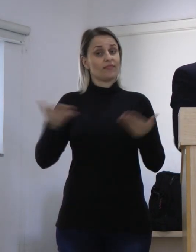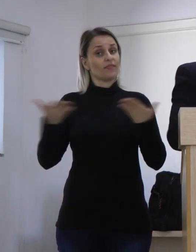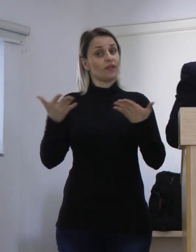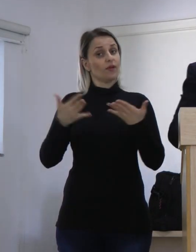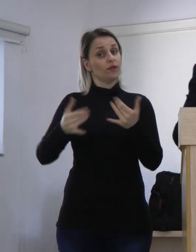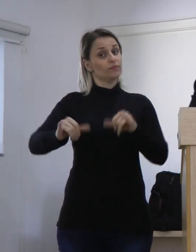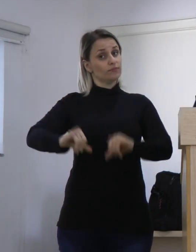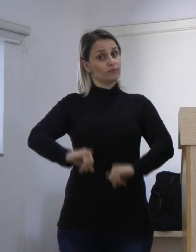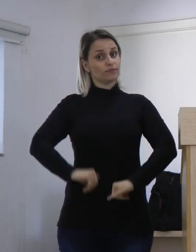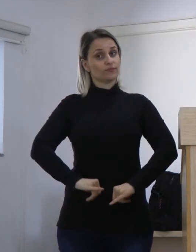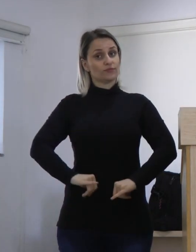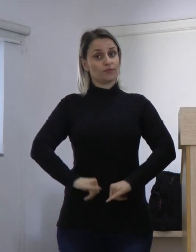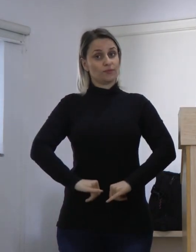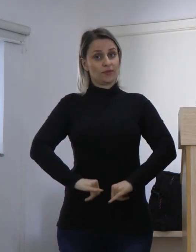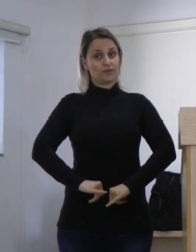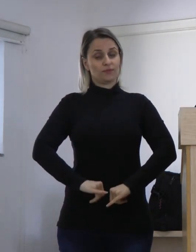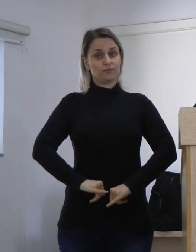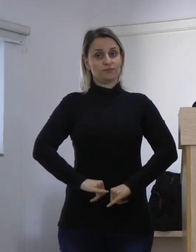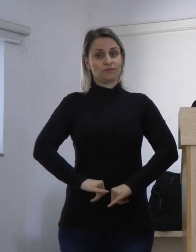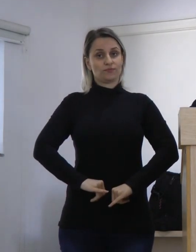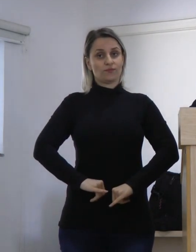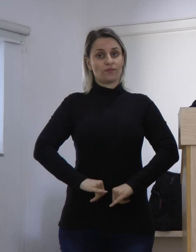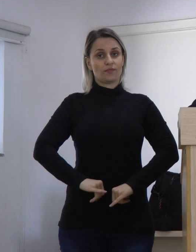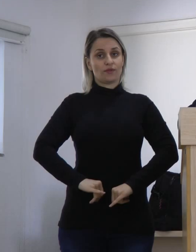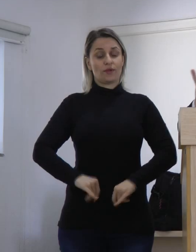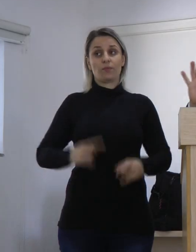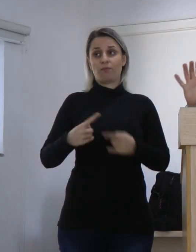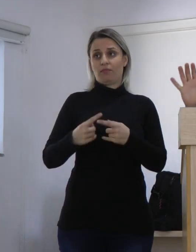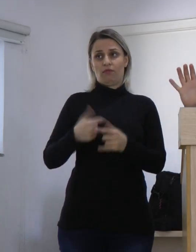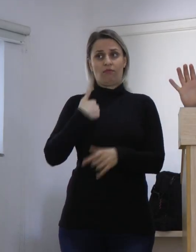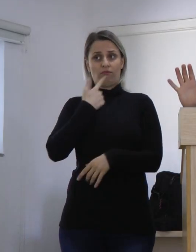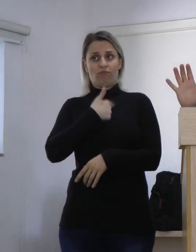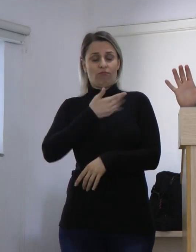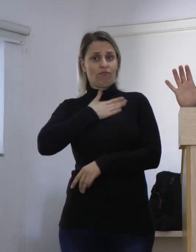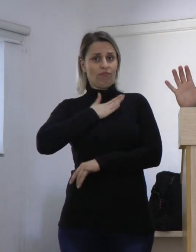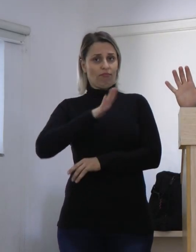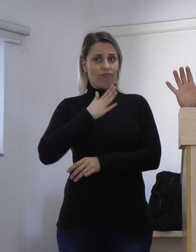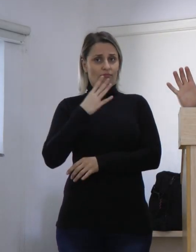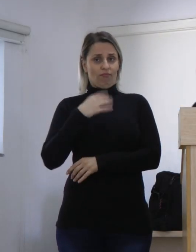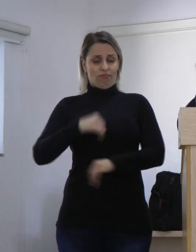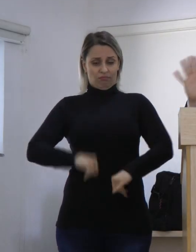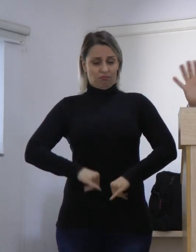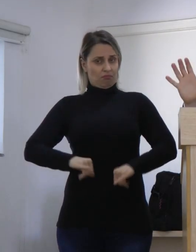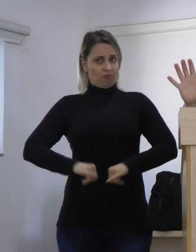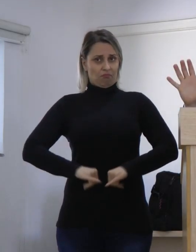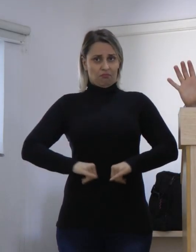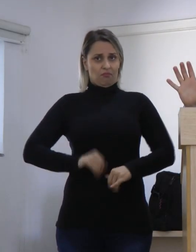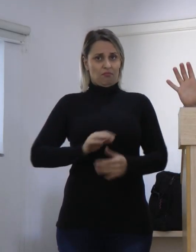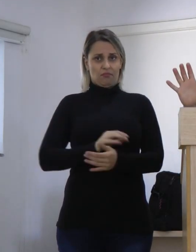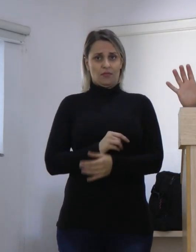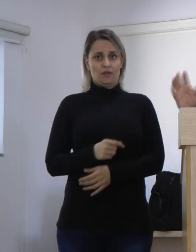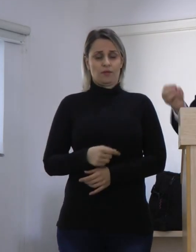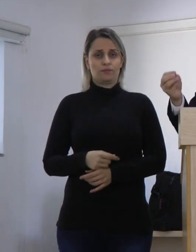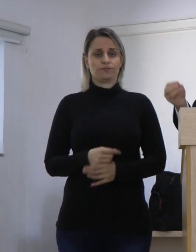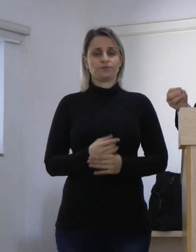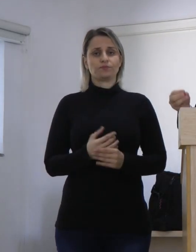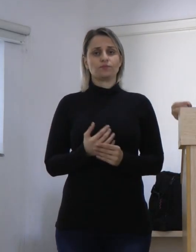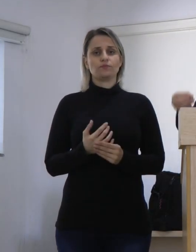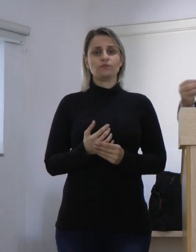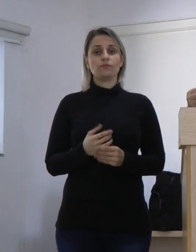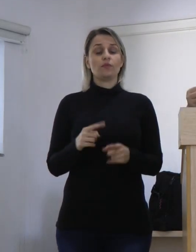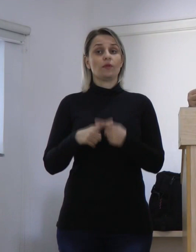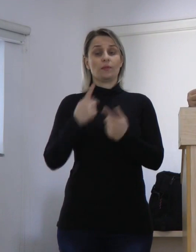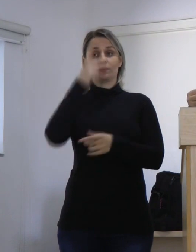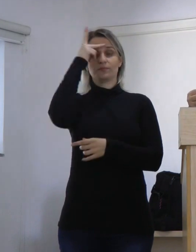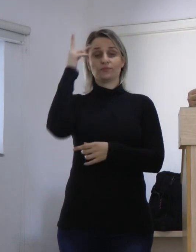sofrimento, diz Simão Pedro, que nós espíritas, nós não gostamos de sofrer, não. Nós não somos masoquistas. Mas o espírita,